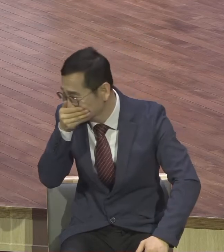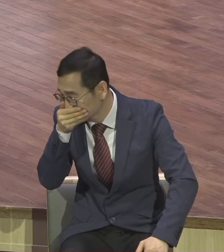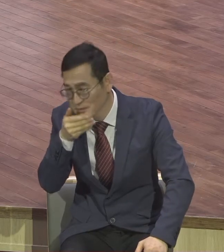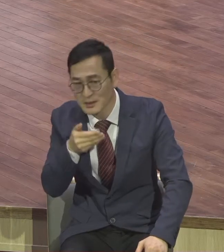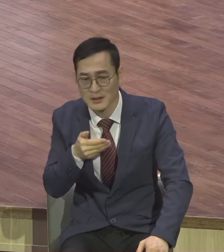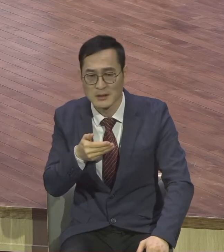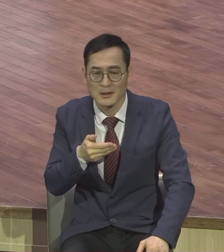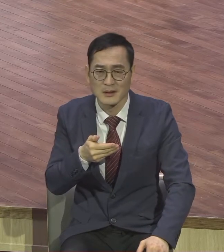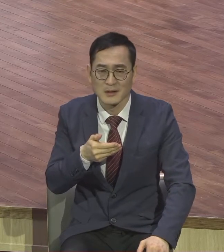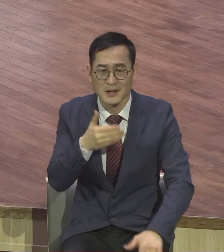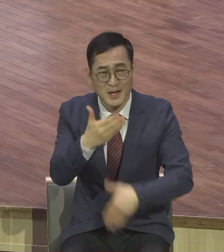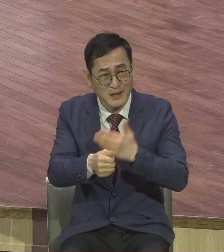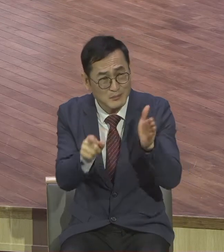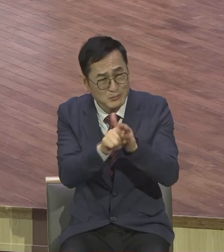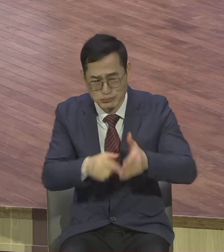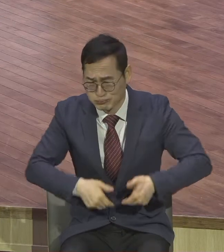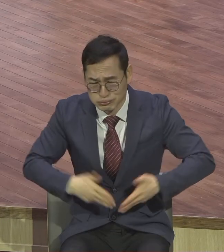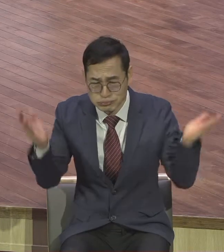전달이 안 됐으면